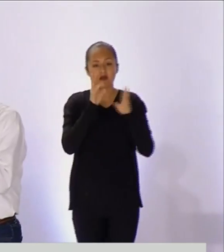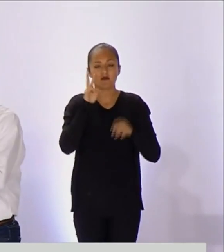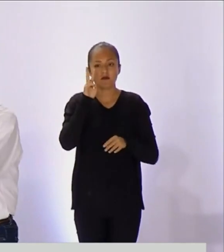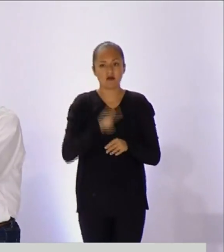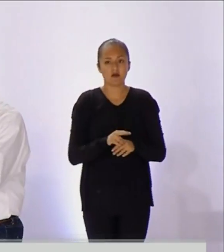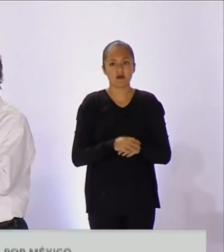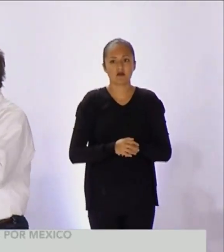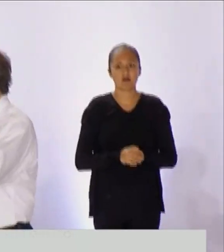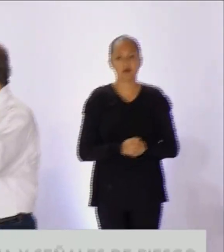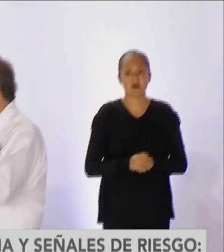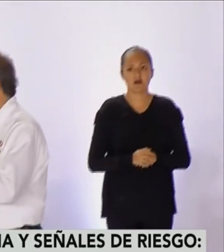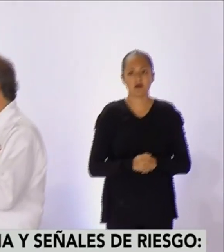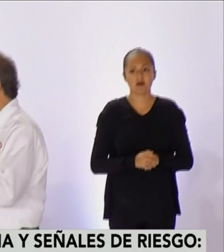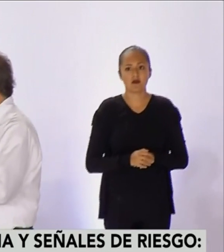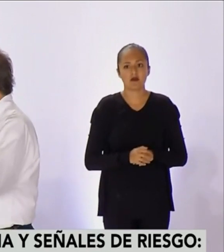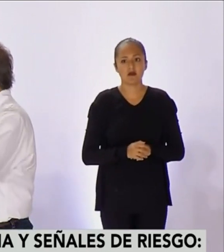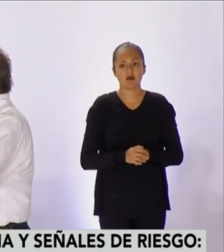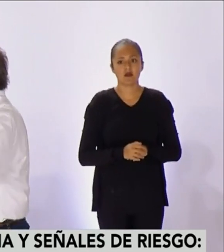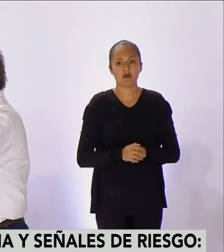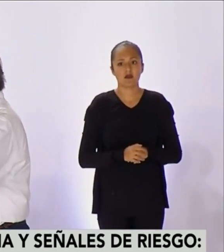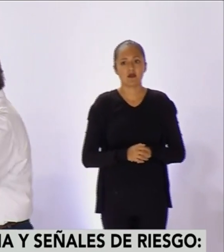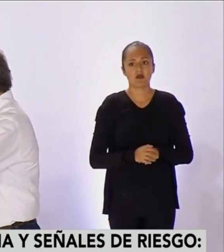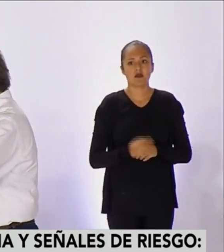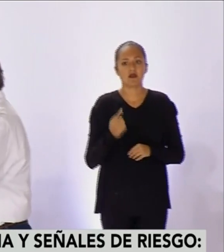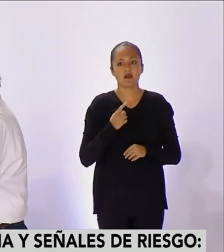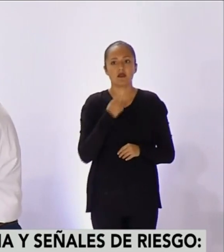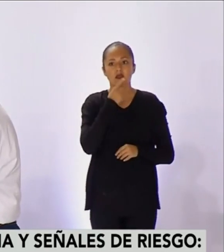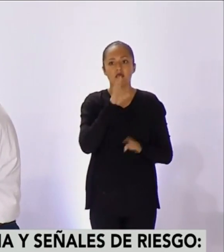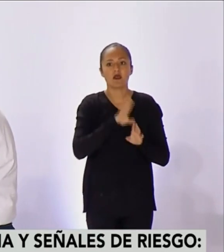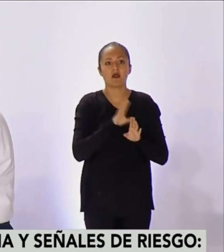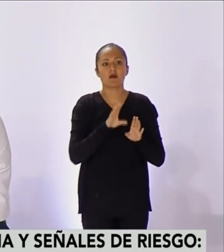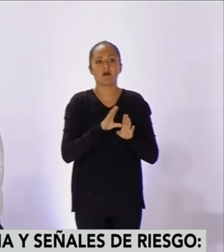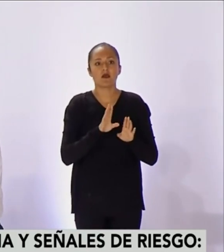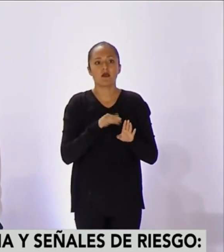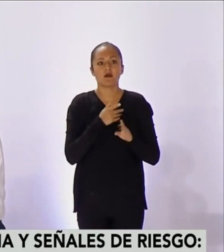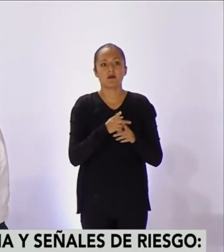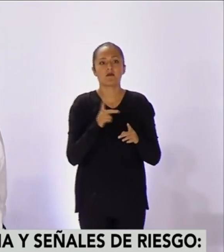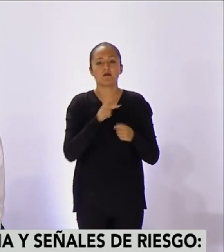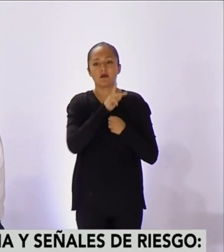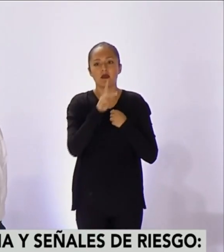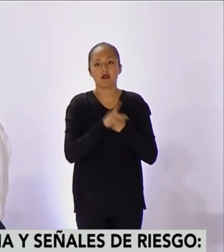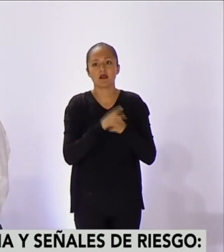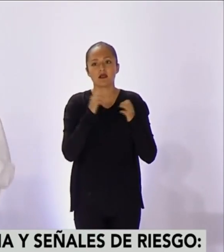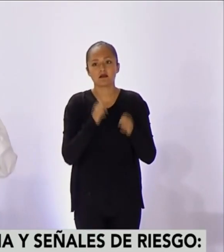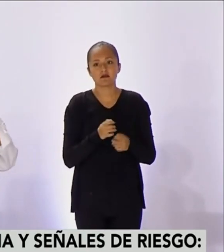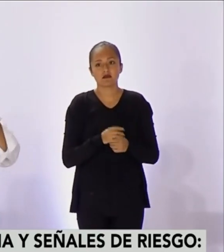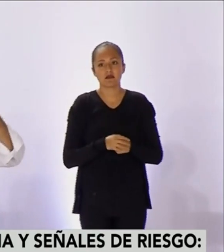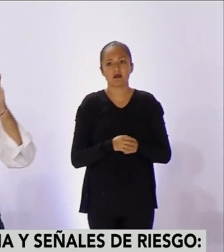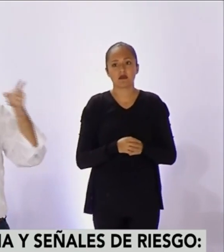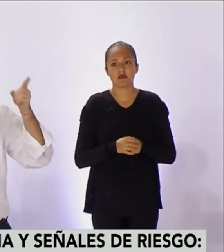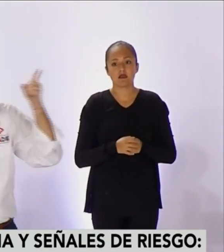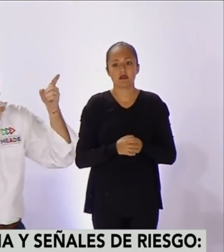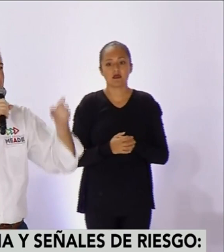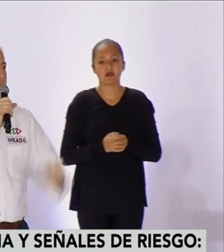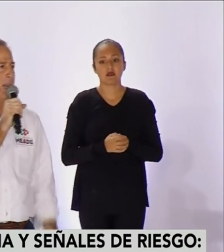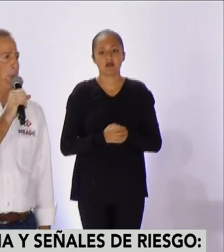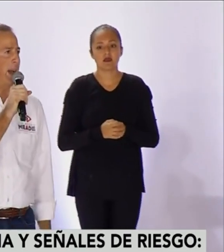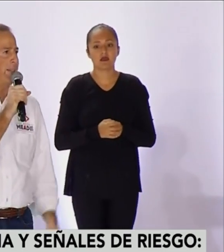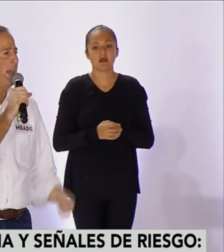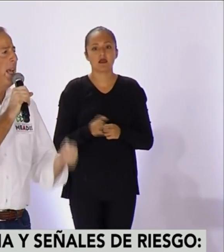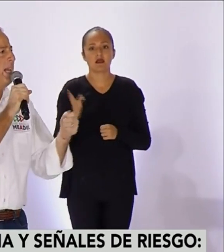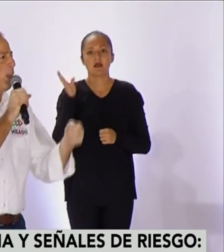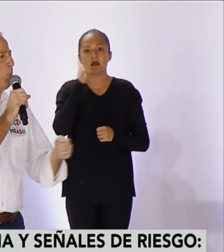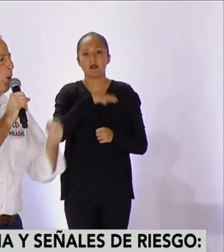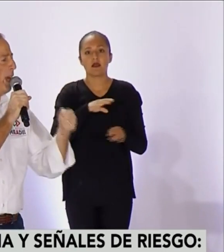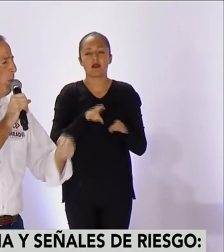Las señales de riesgo que amenazan al país están presentes. Las malas